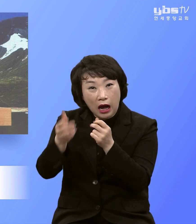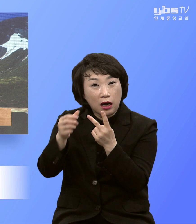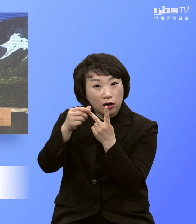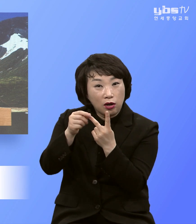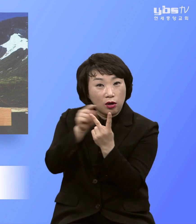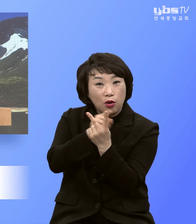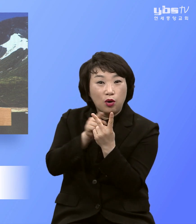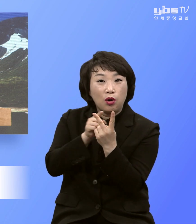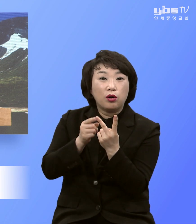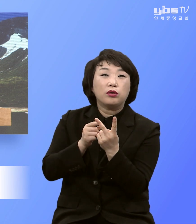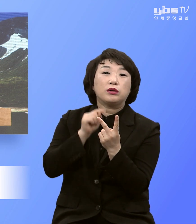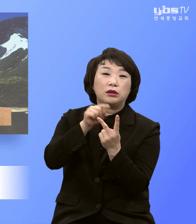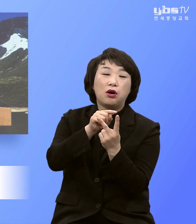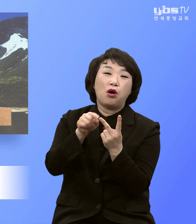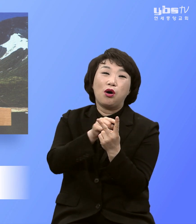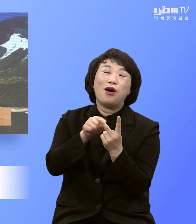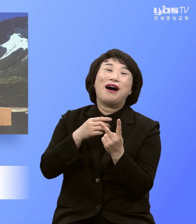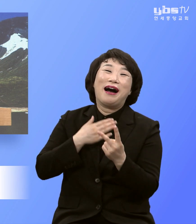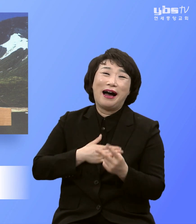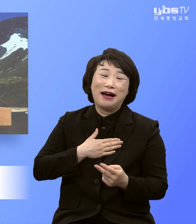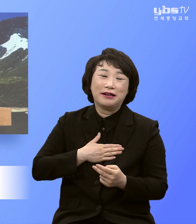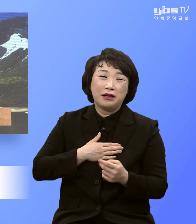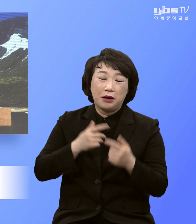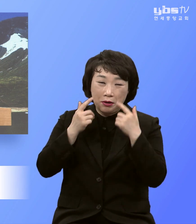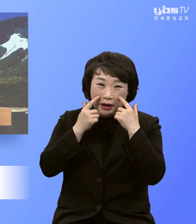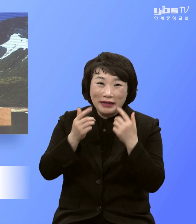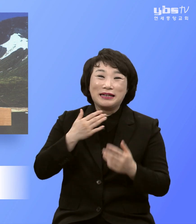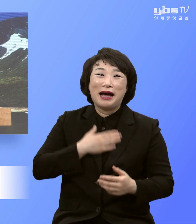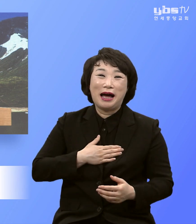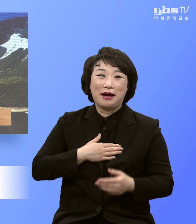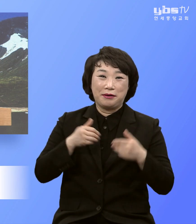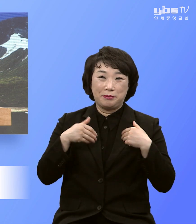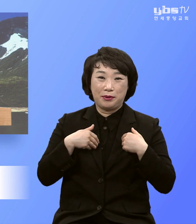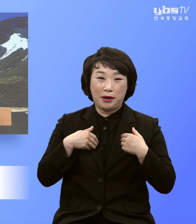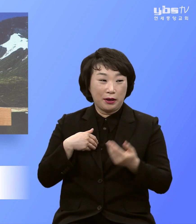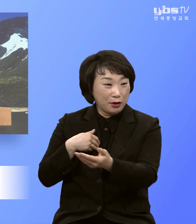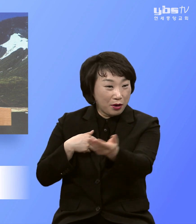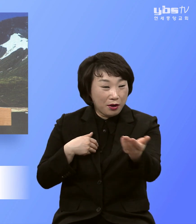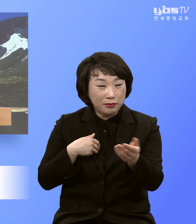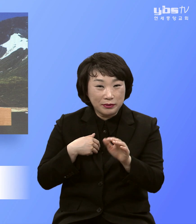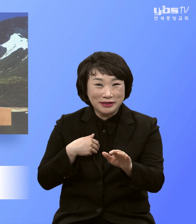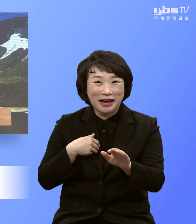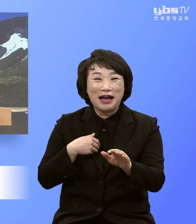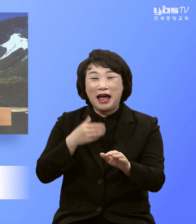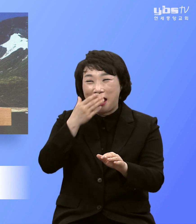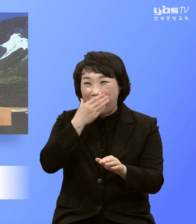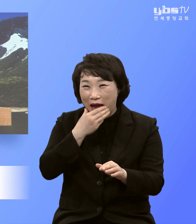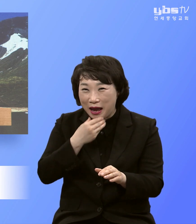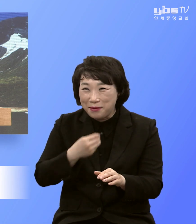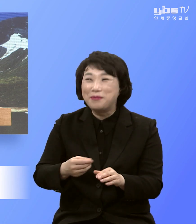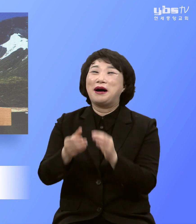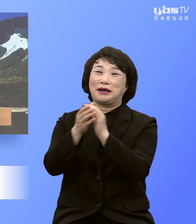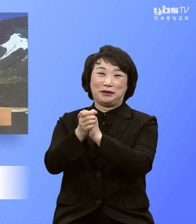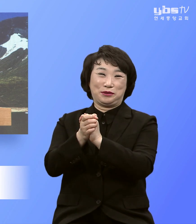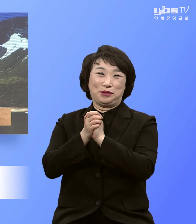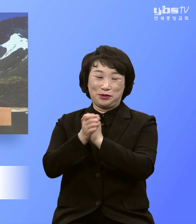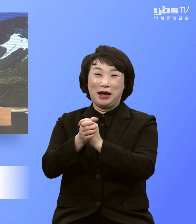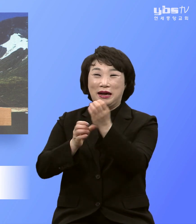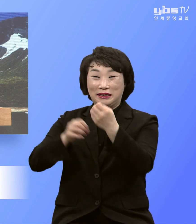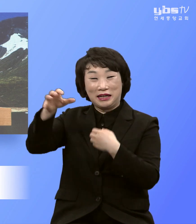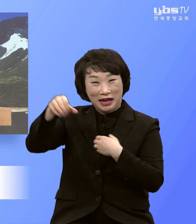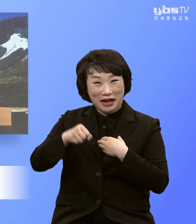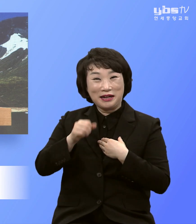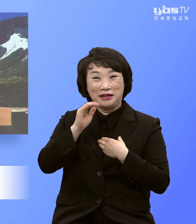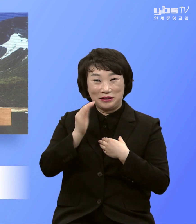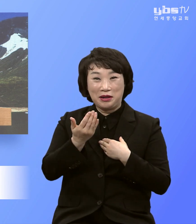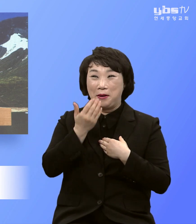것이냐, 그걸 잘 안다면 당신은 행복한 기도의 응답자가